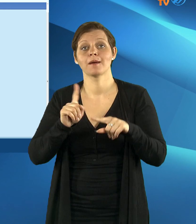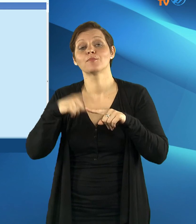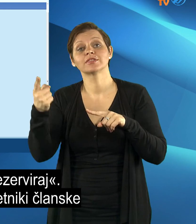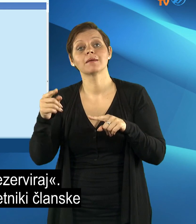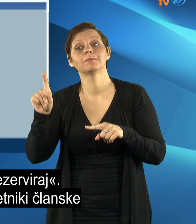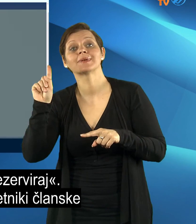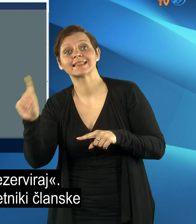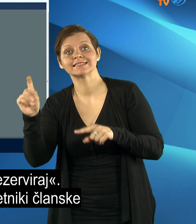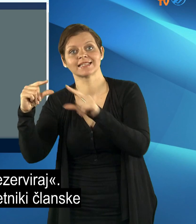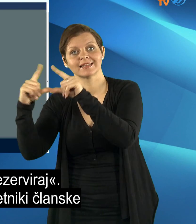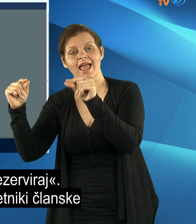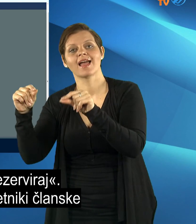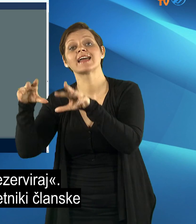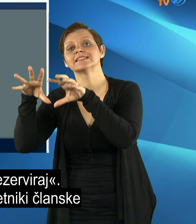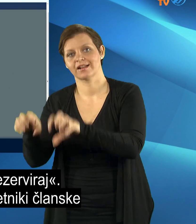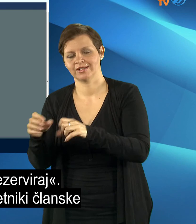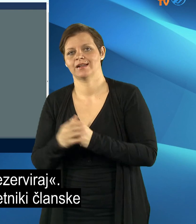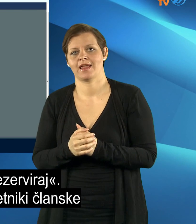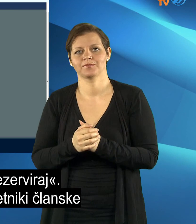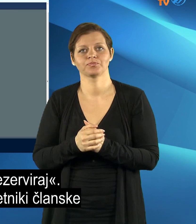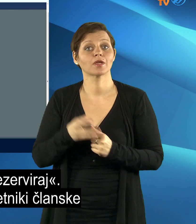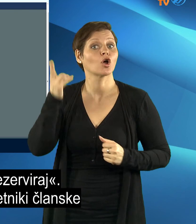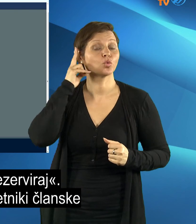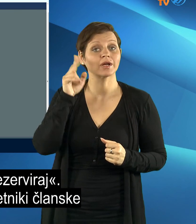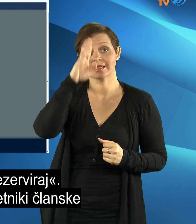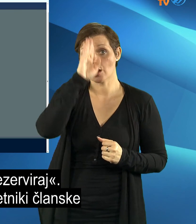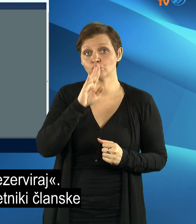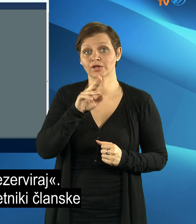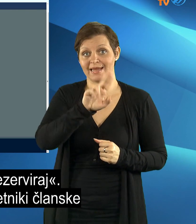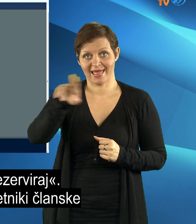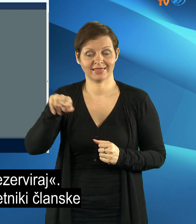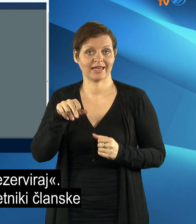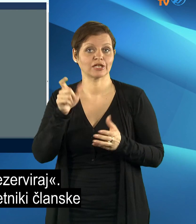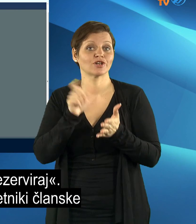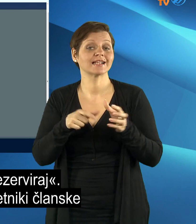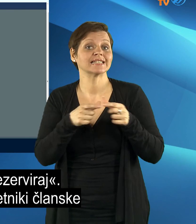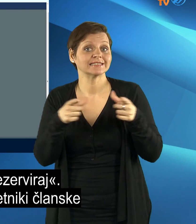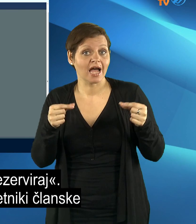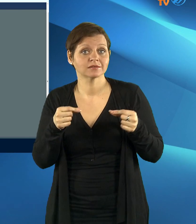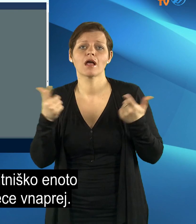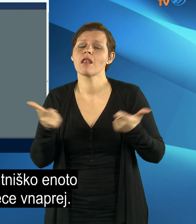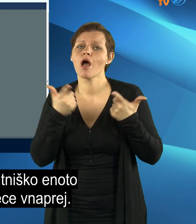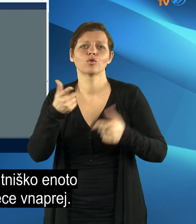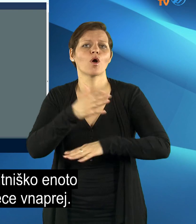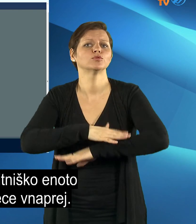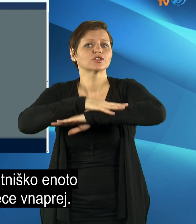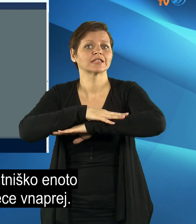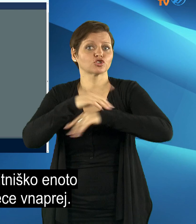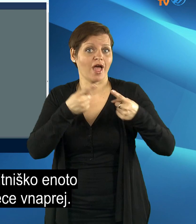Nato pritisnite Rezerviraj. Gluhi in naglušni imetniki članske izkaznice lahko